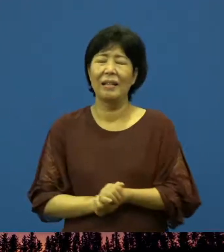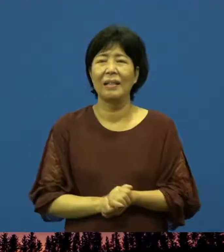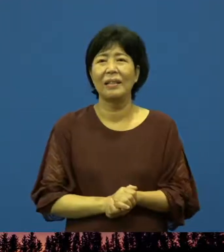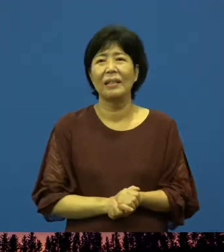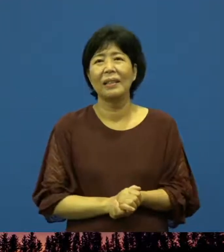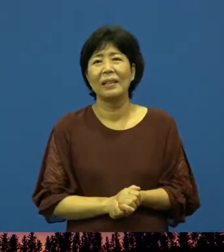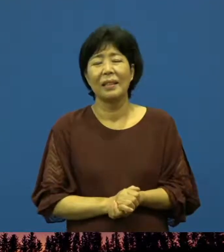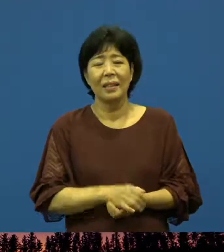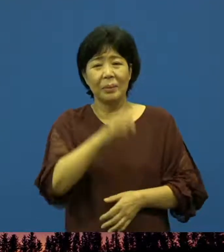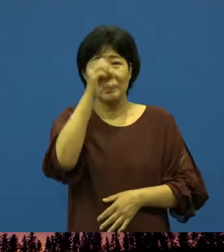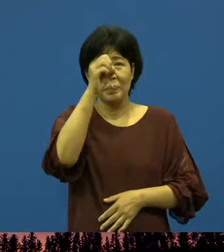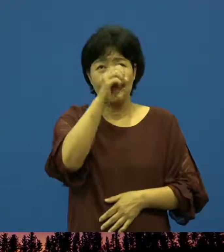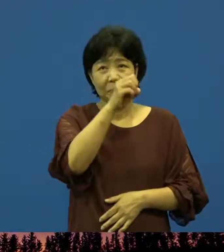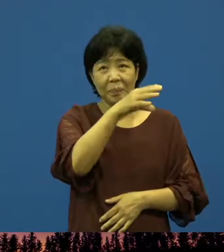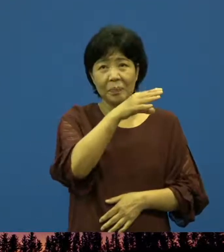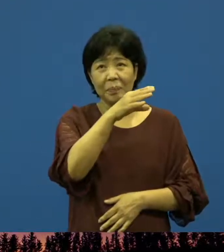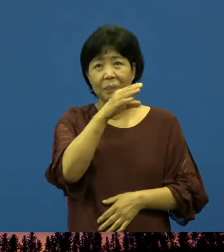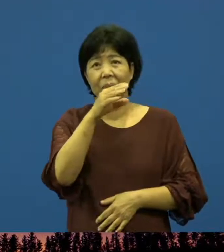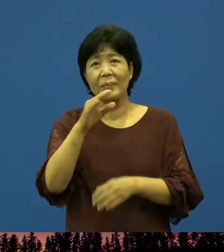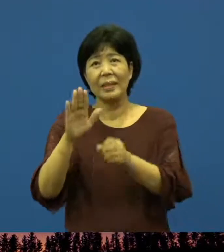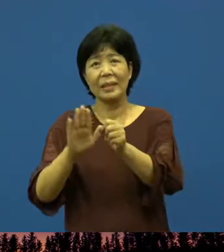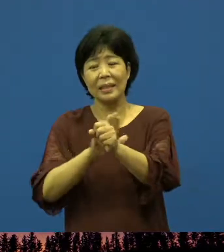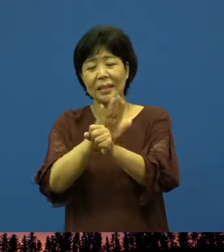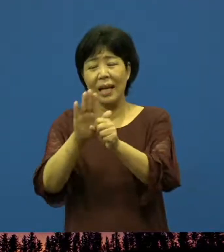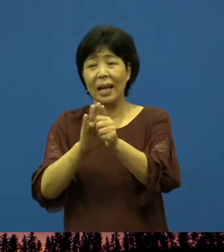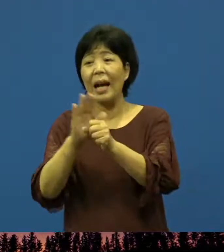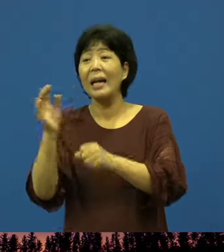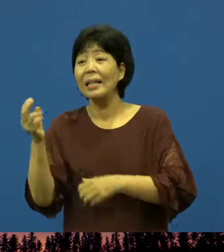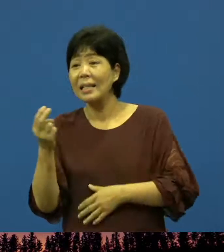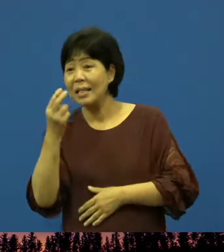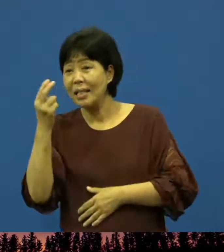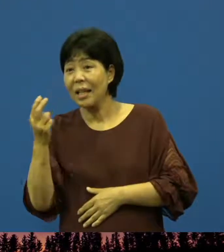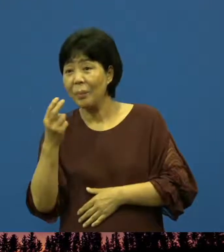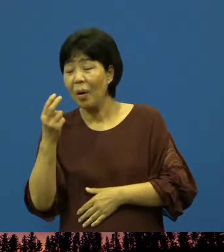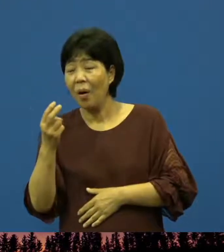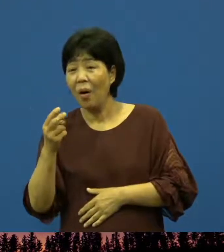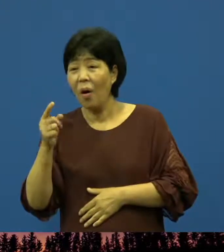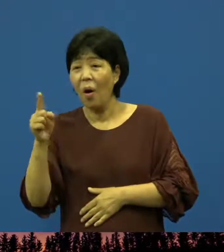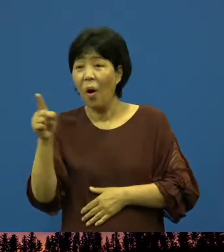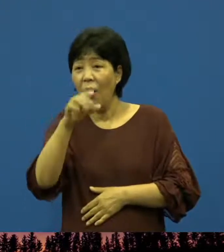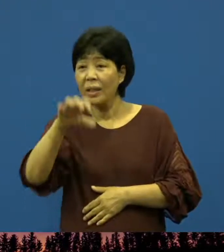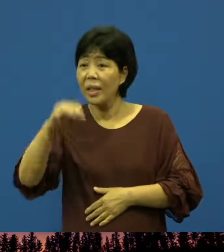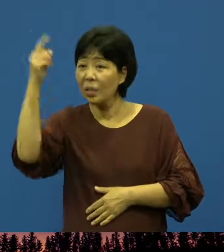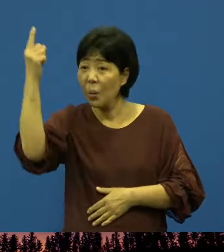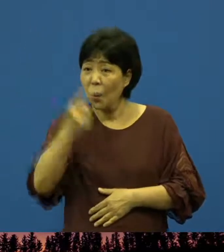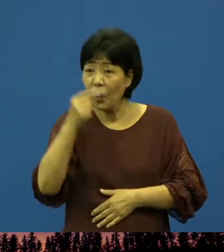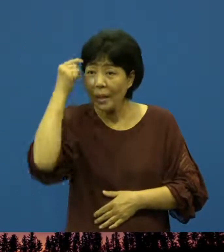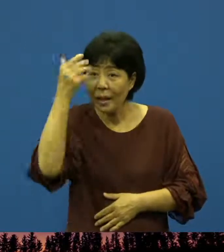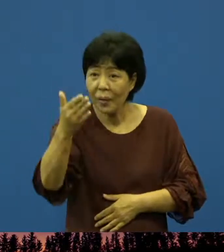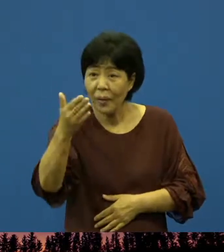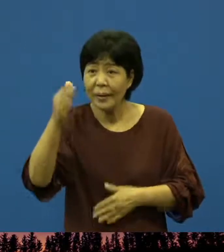이 빛과 사랑과 생명이 어디로부터 흘러나오는 것이냐? 예수